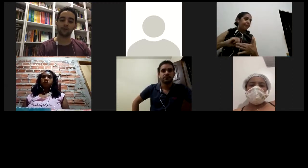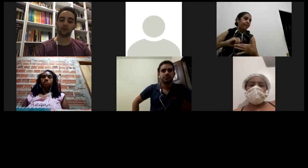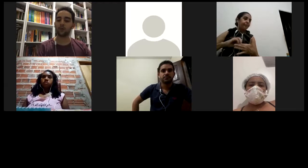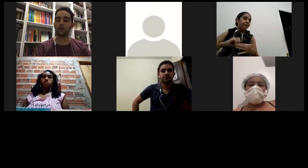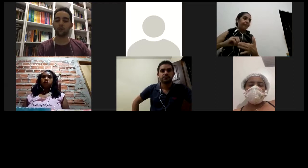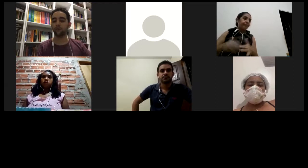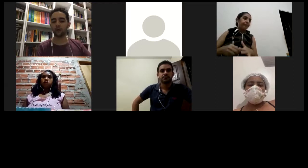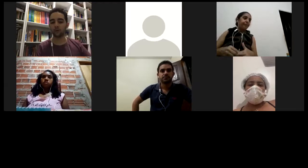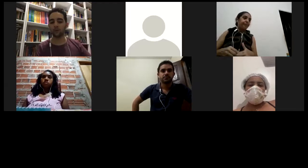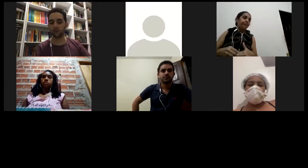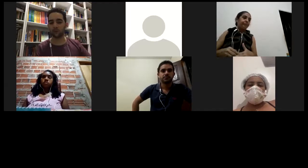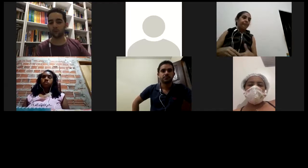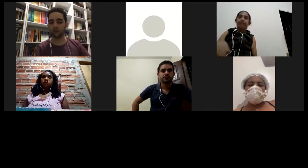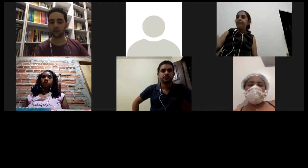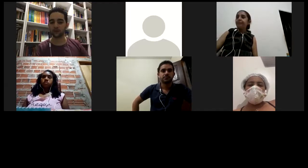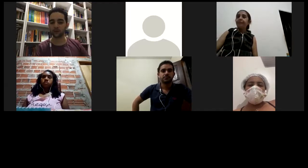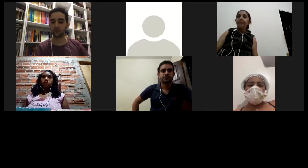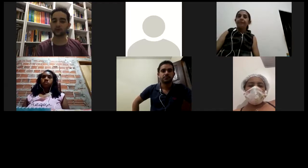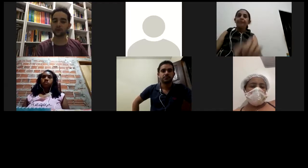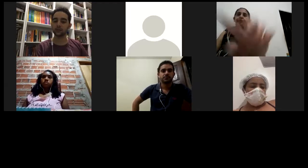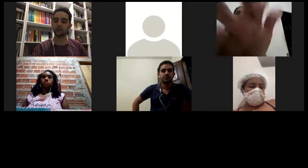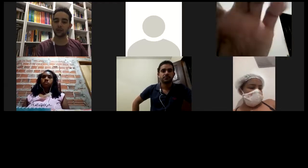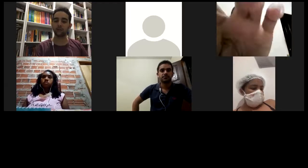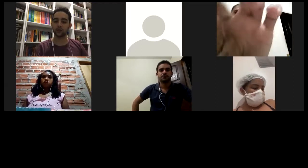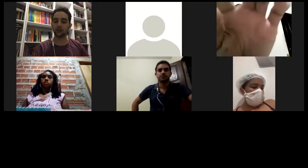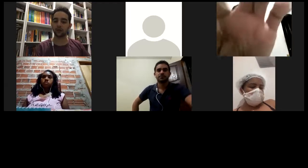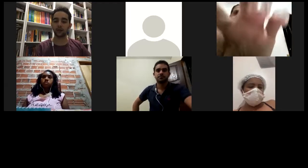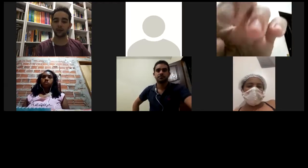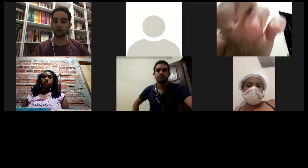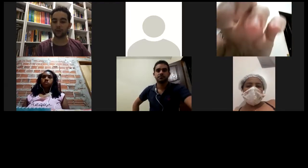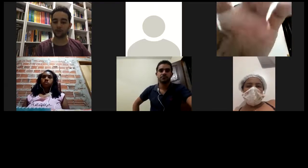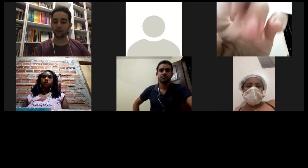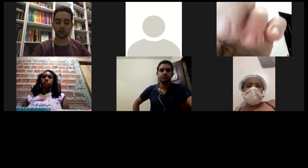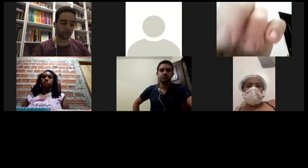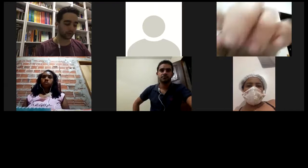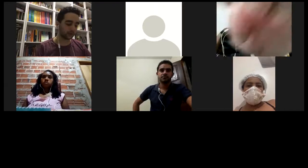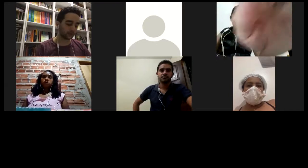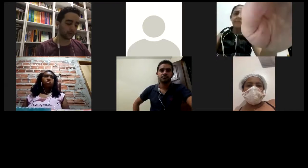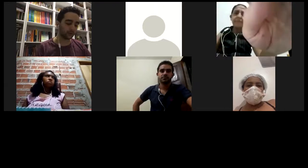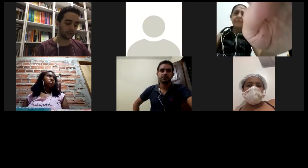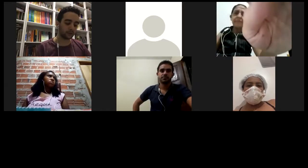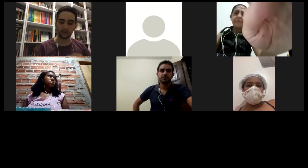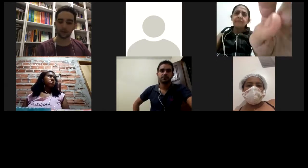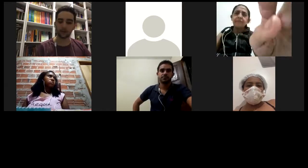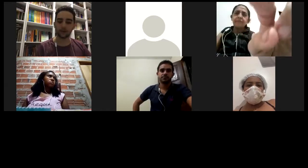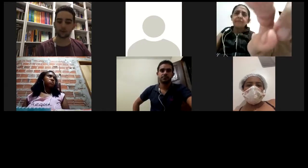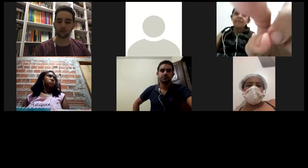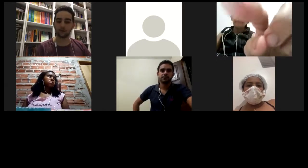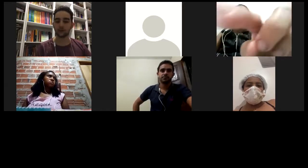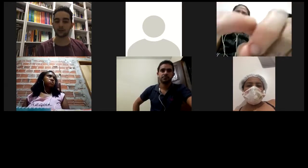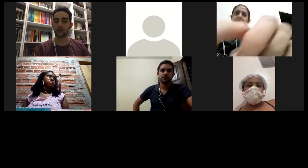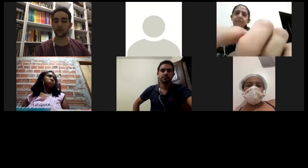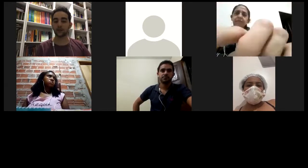alfabeto é só por algumas ou outras questões que você não sabe o sinal. Então, ele é minimamente utilizado depois de determinado tempo